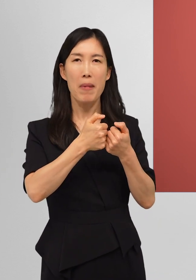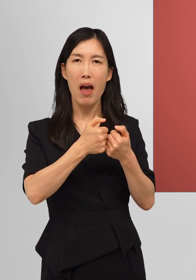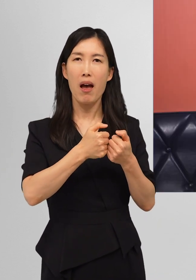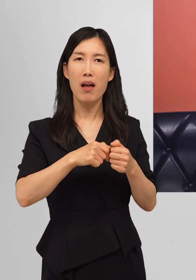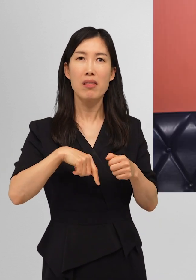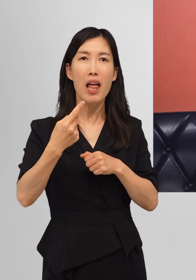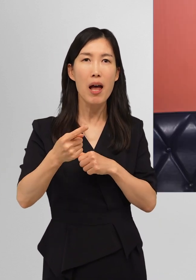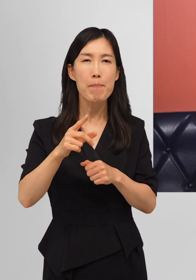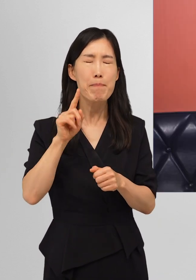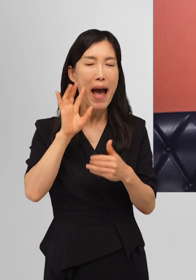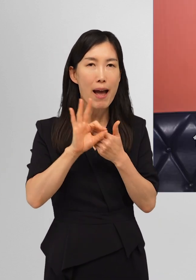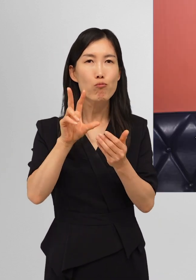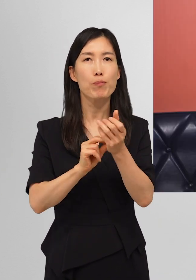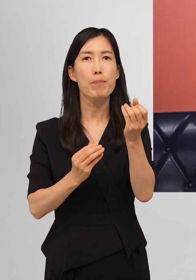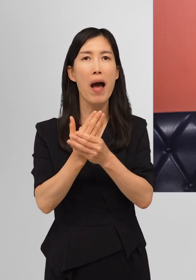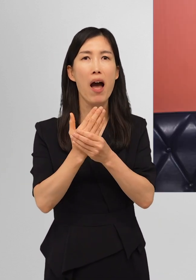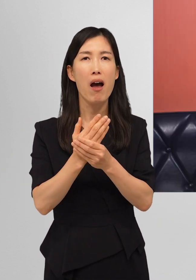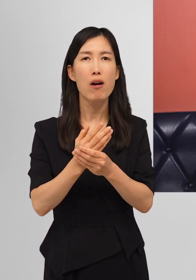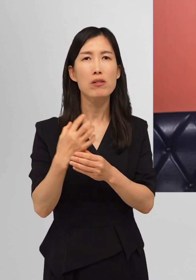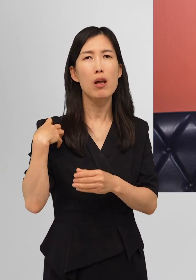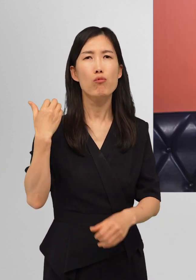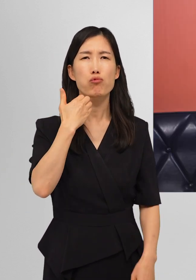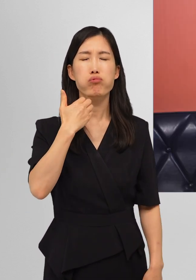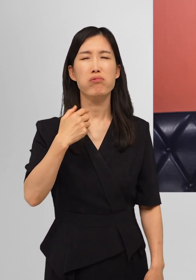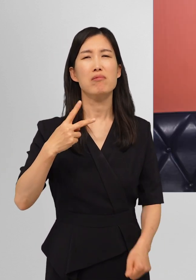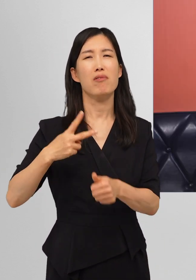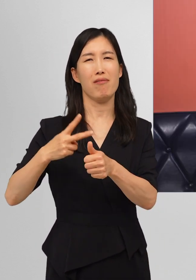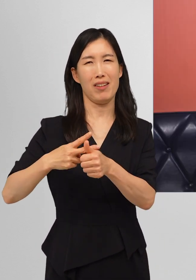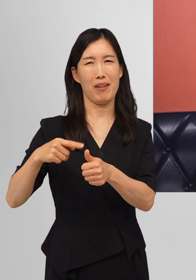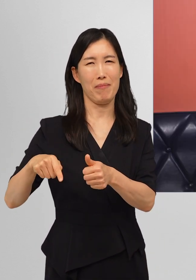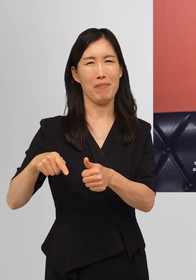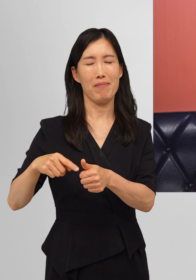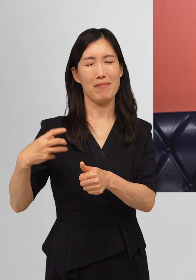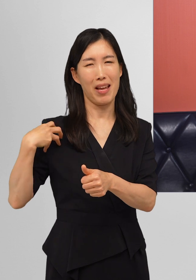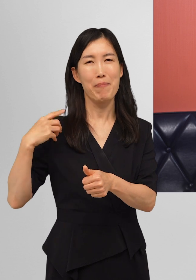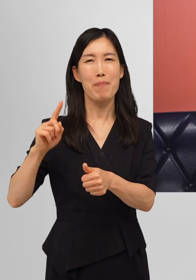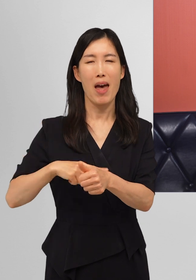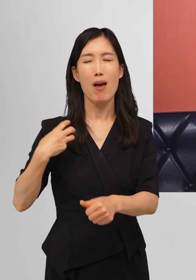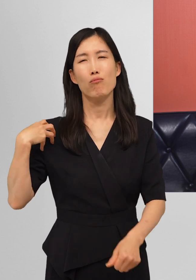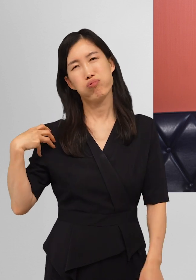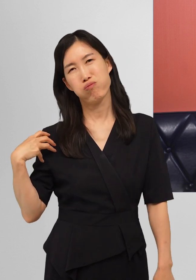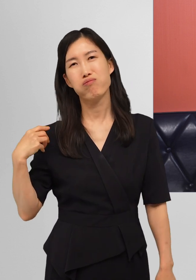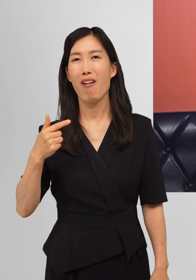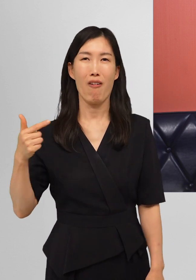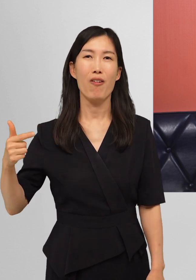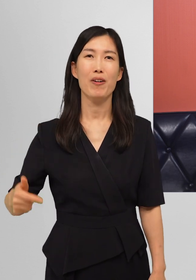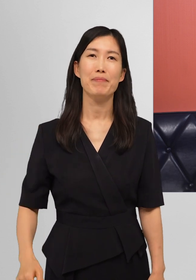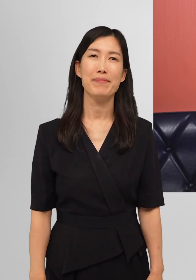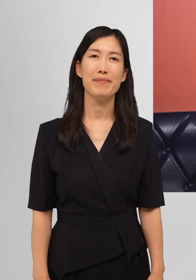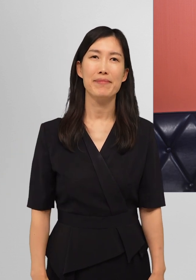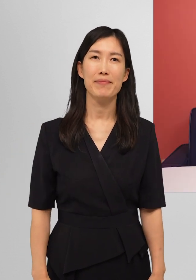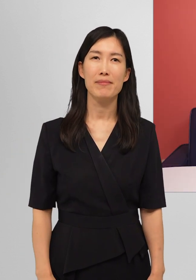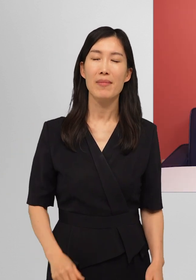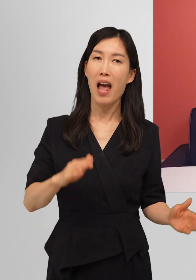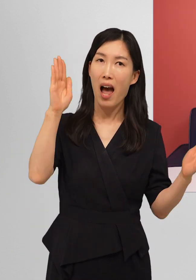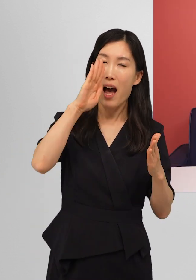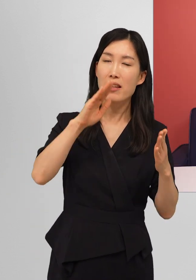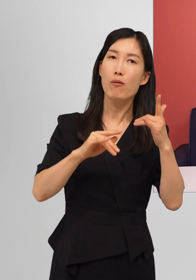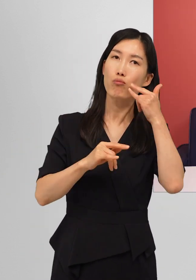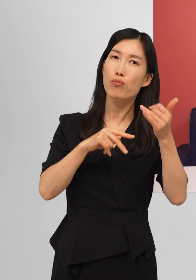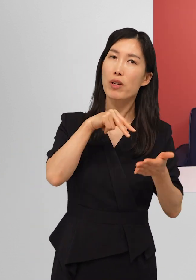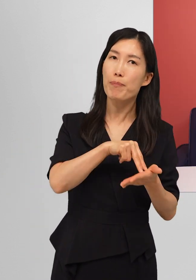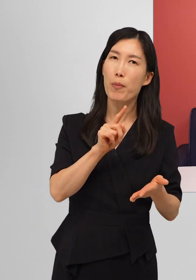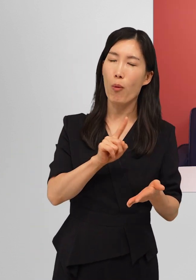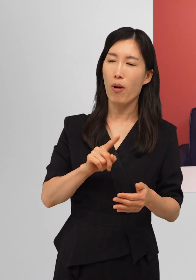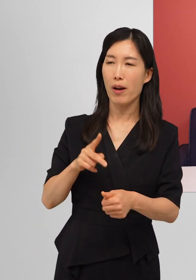생기면 그 책임 소지가 선생님께 있는 거고, 결국 최종적으로는 나에게 그 화살이 온다라는 부담이 있는 겁니다.